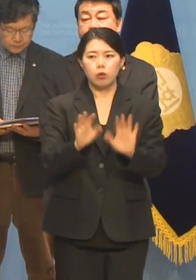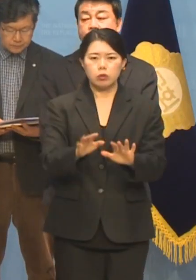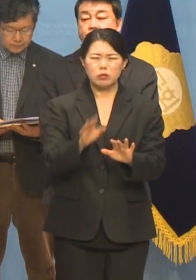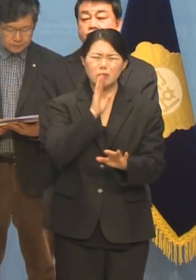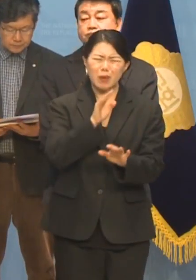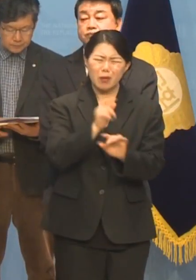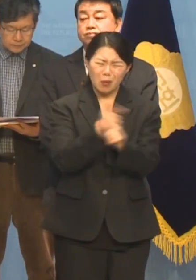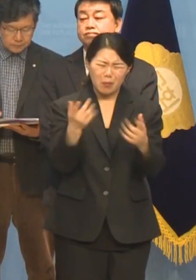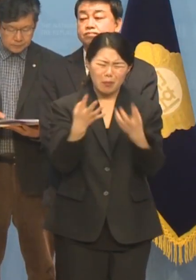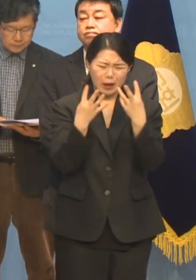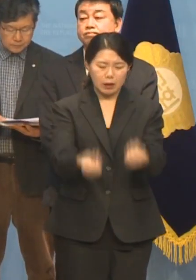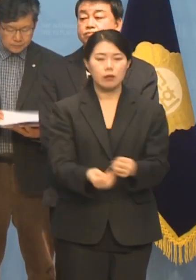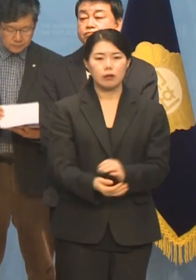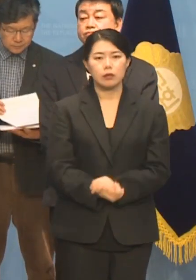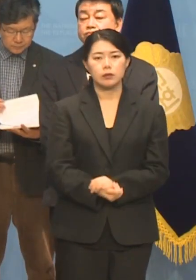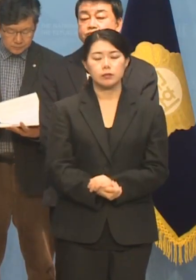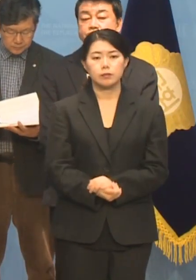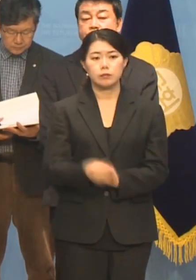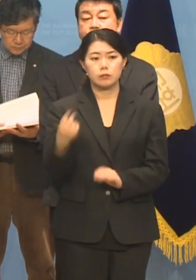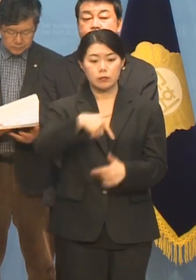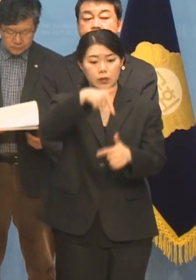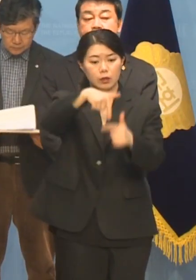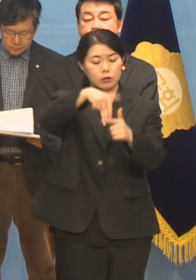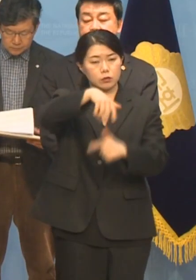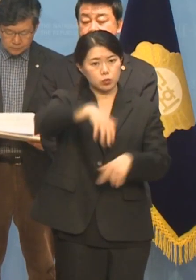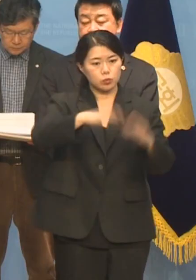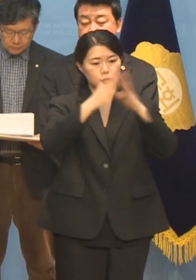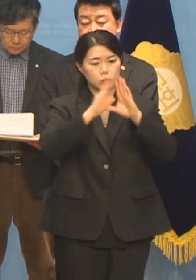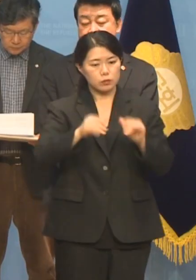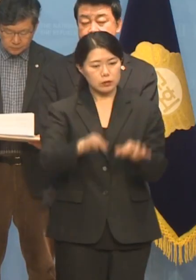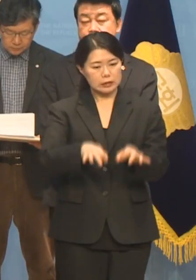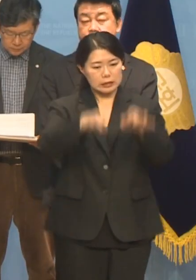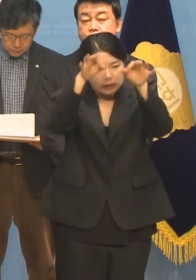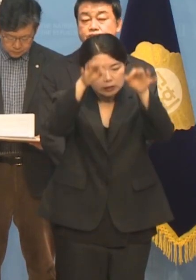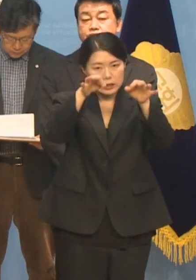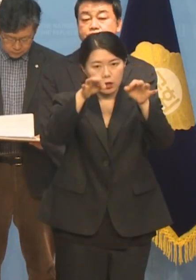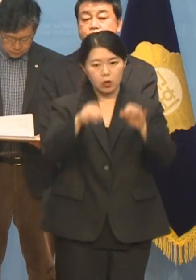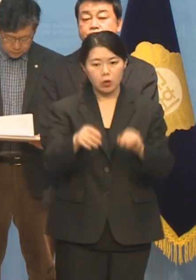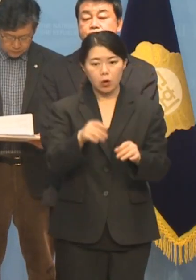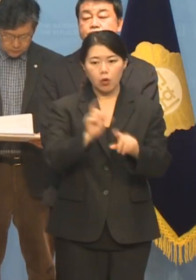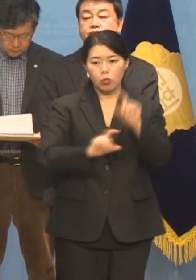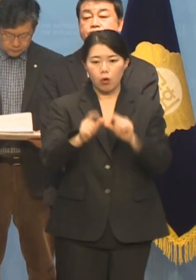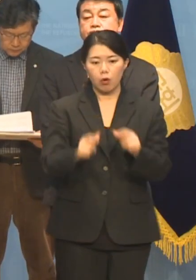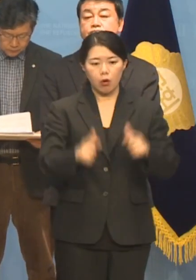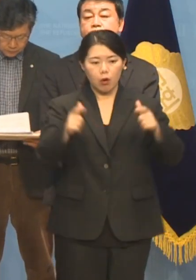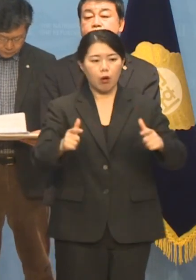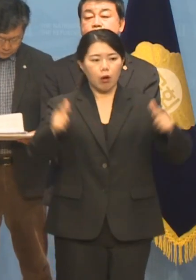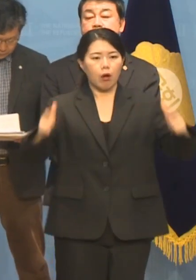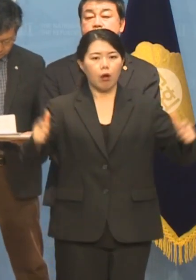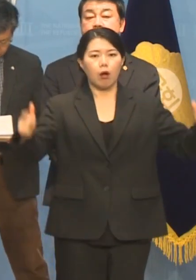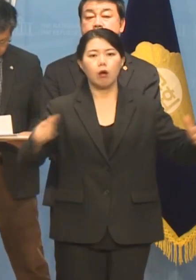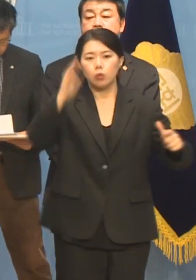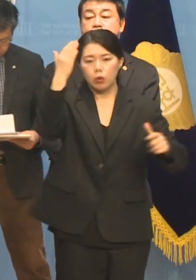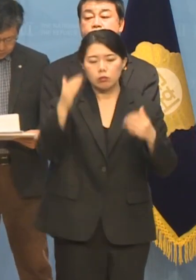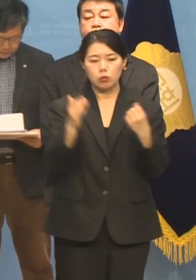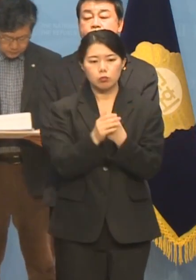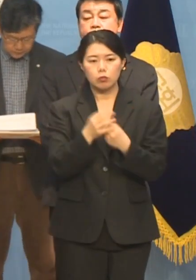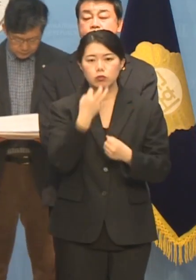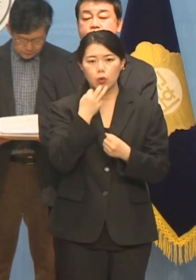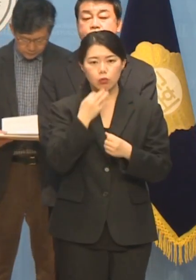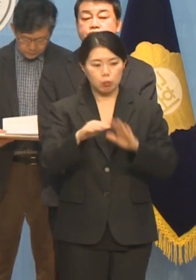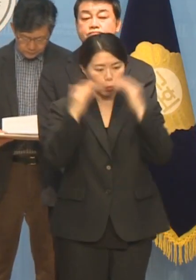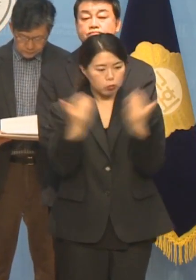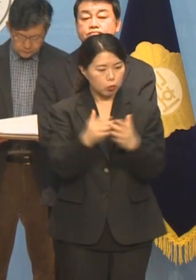차고 넘쳤습니다. 뿐만 아니라 강남구의 부동산 가격 상승이 주변으로 확산해 오름세가 서울 전